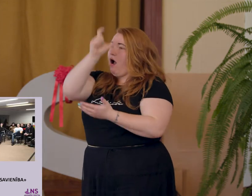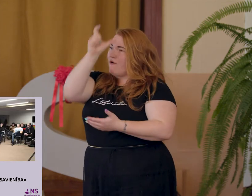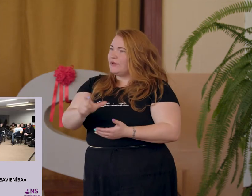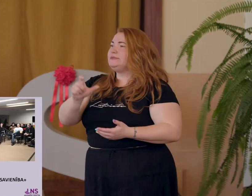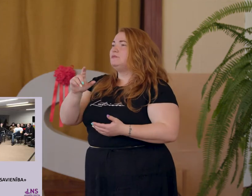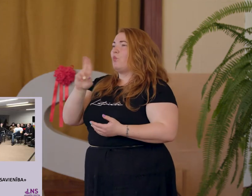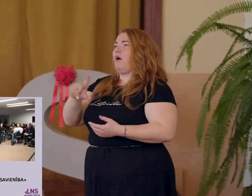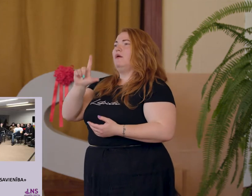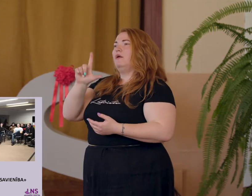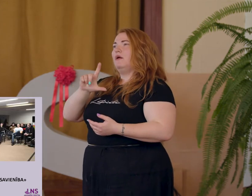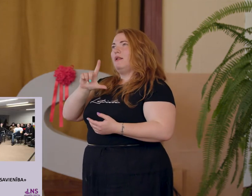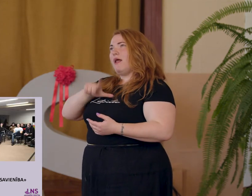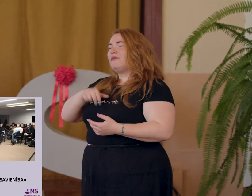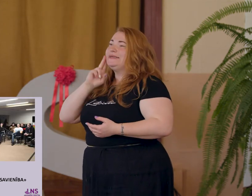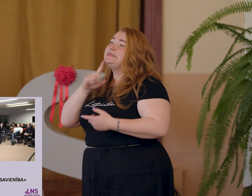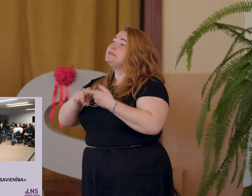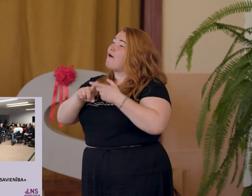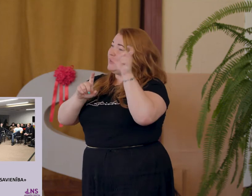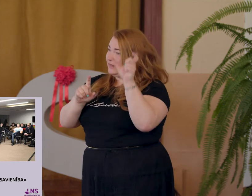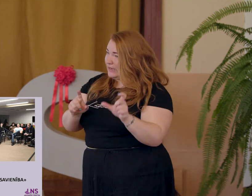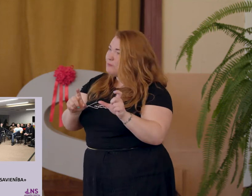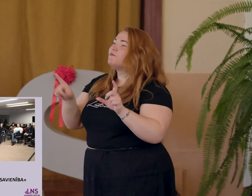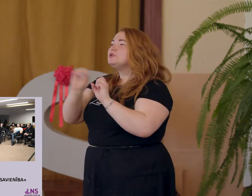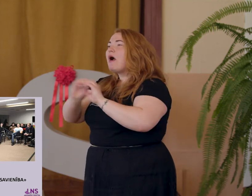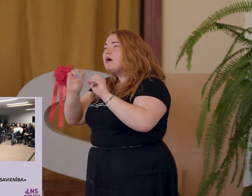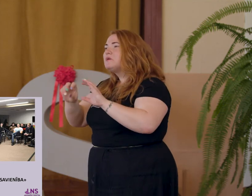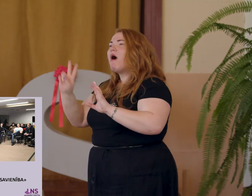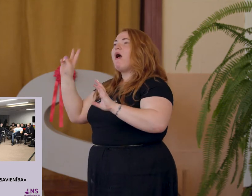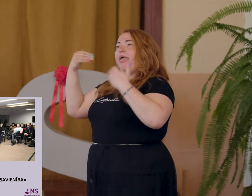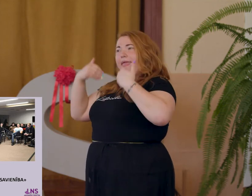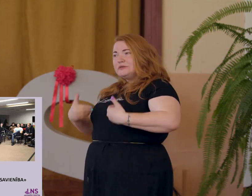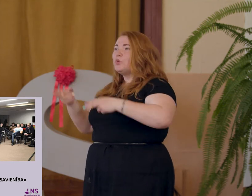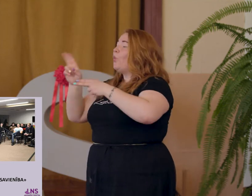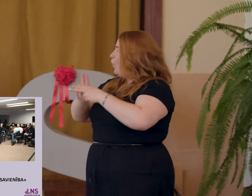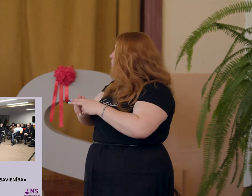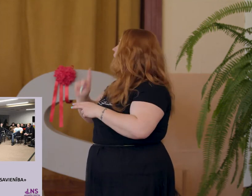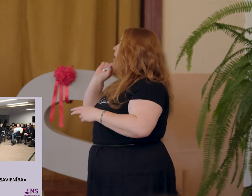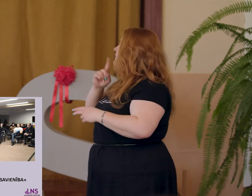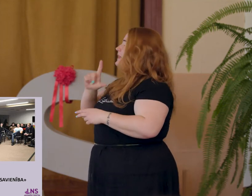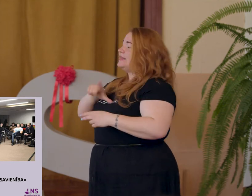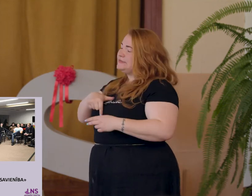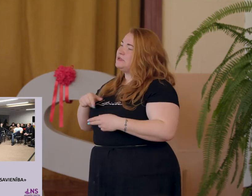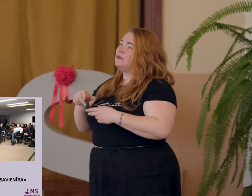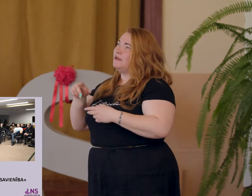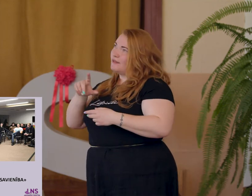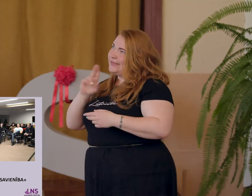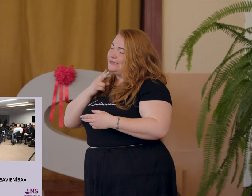no katra pārstāva, no Latvijas nedzirdīgos savienības stāstīja, kas es esmu,